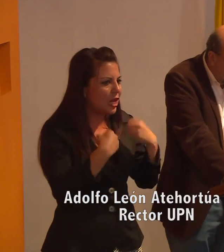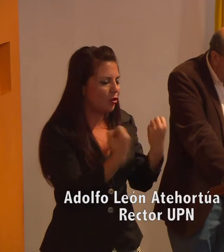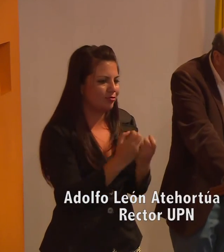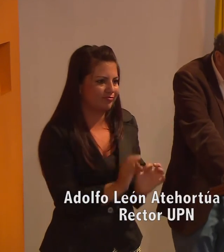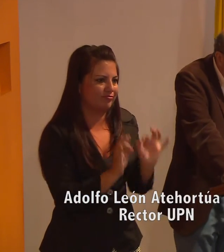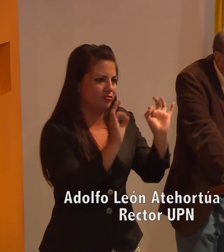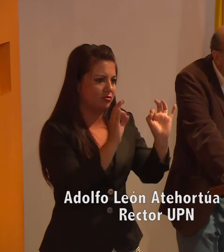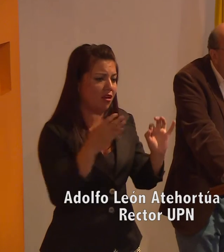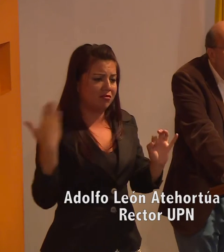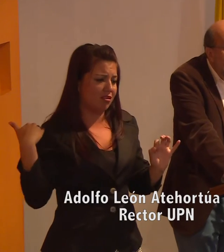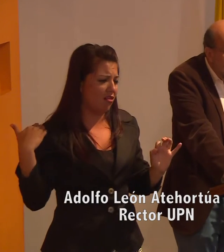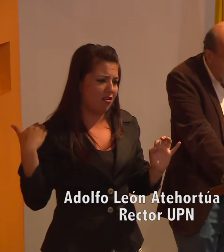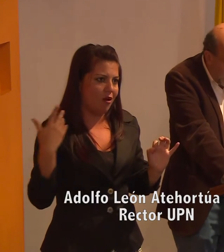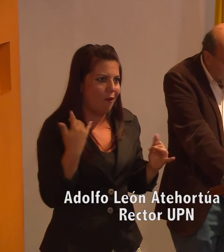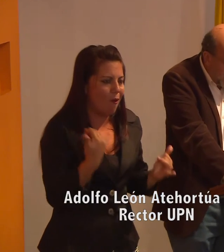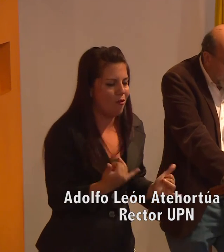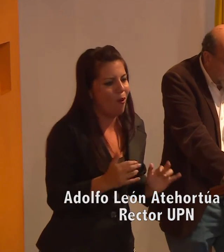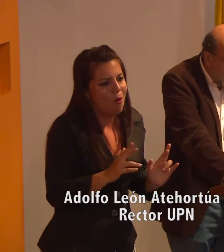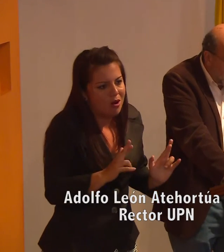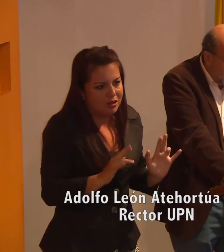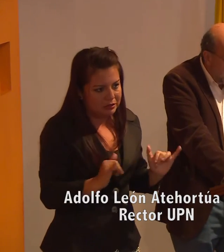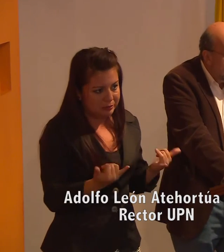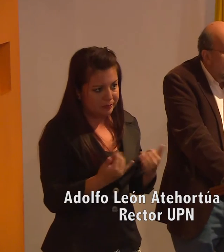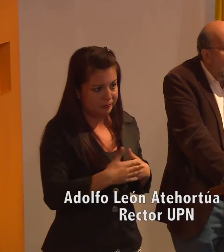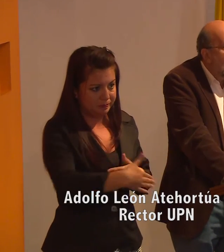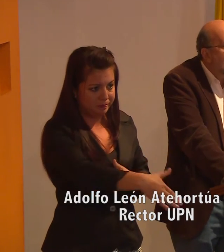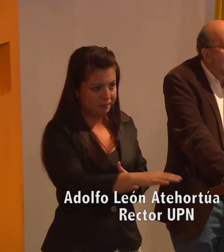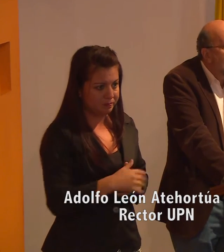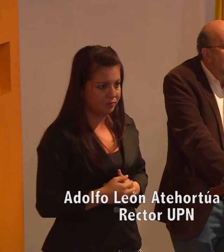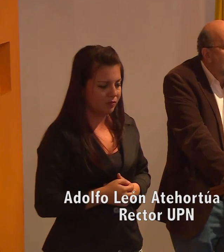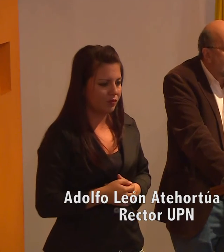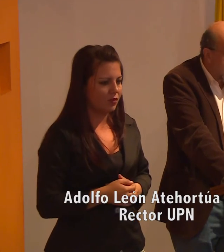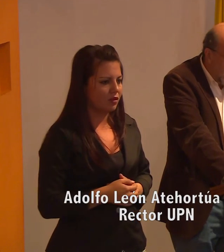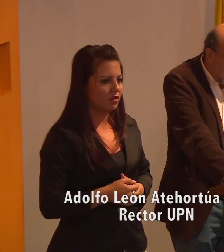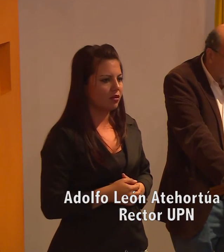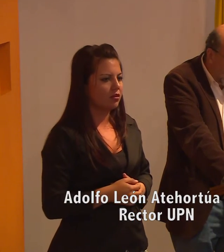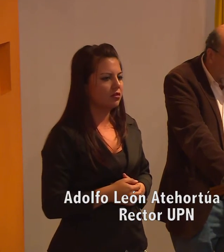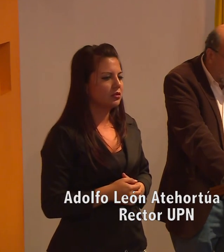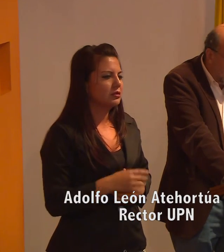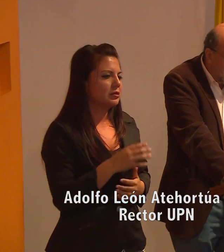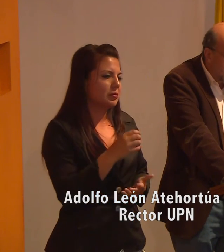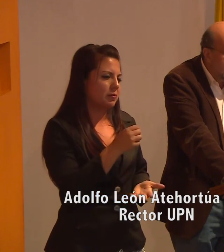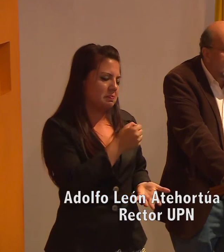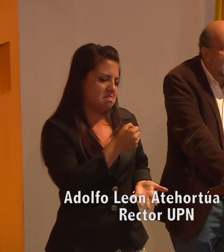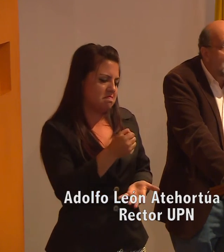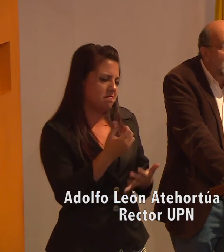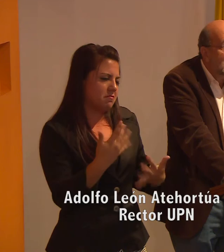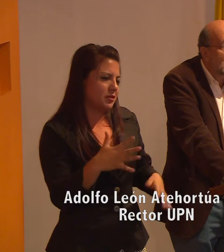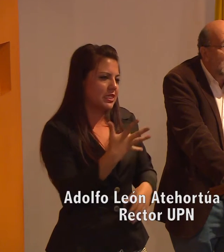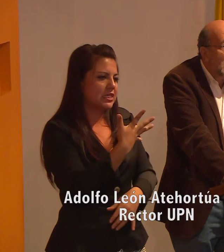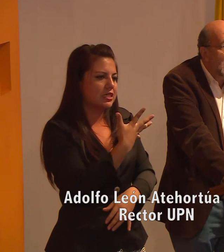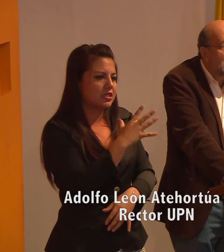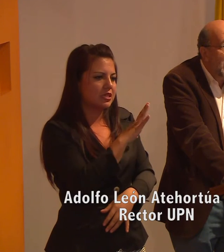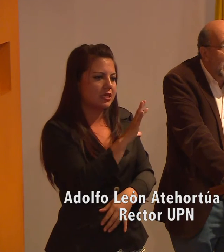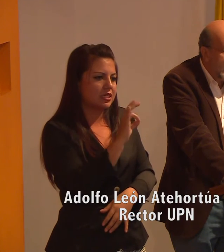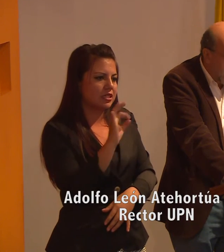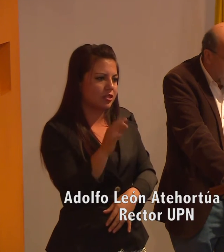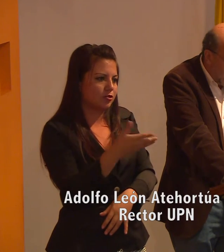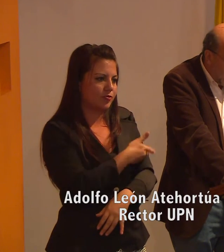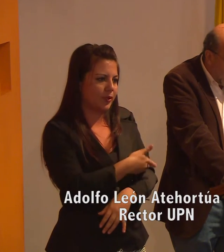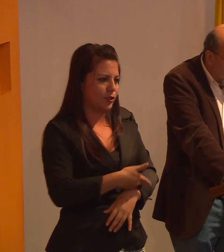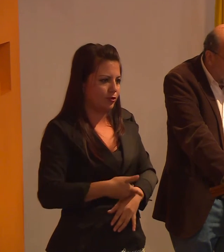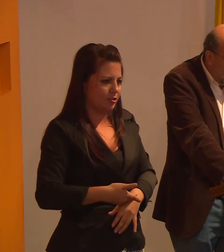tenido. La inversión ha sido cercana a los 500 millones de pesos en el